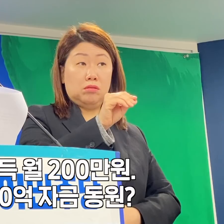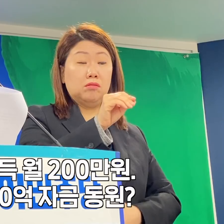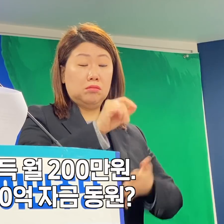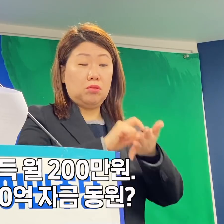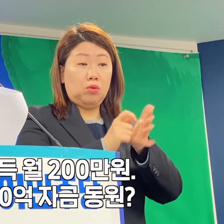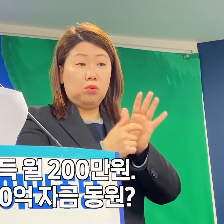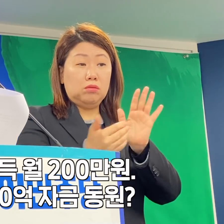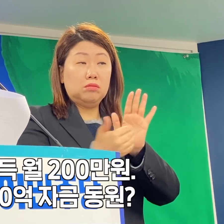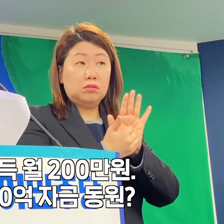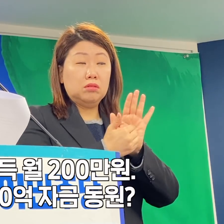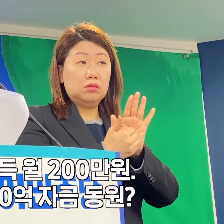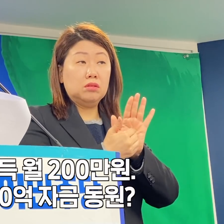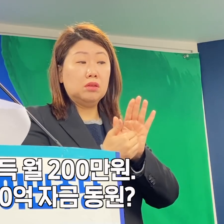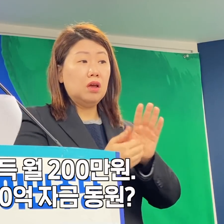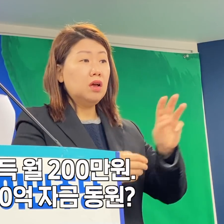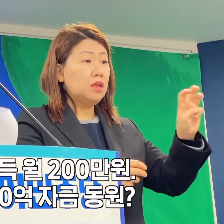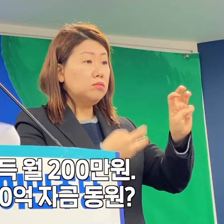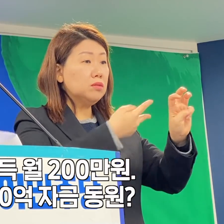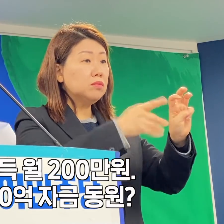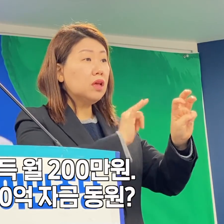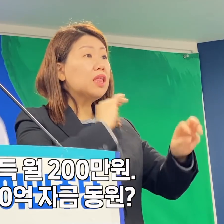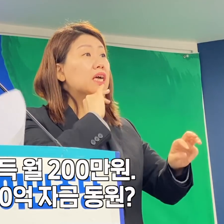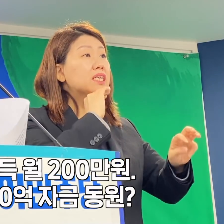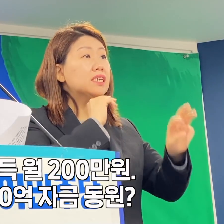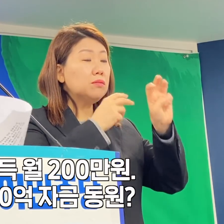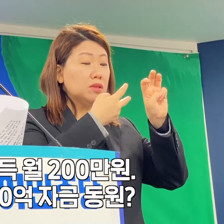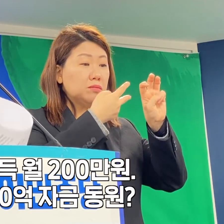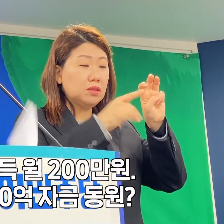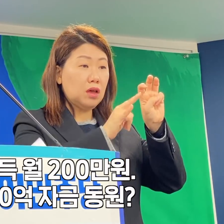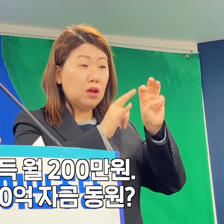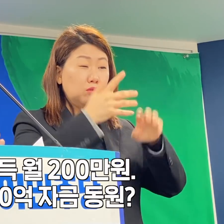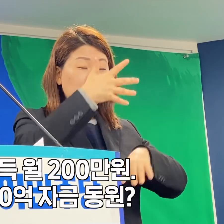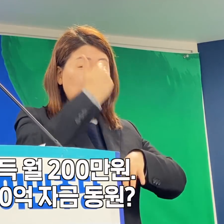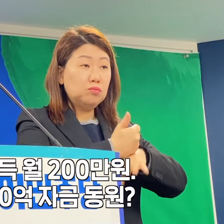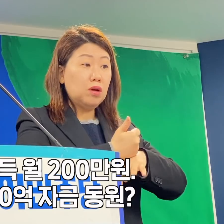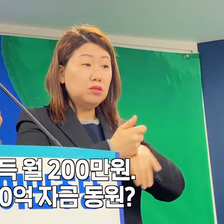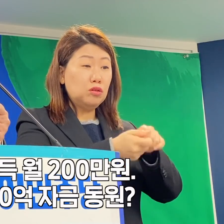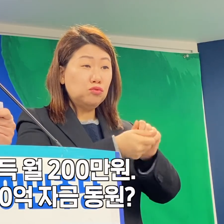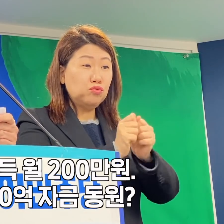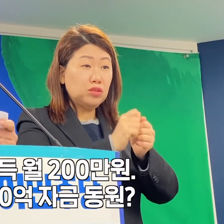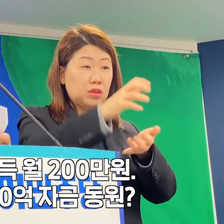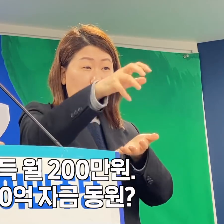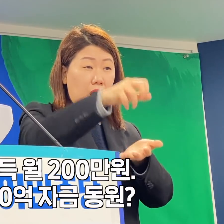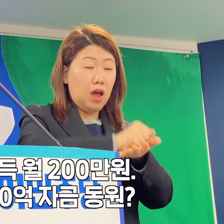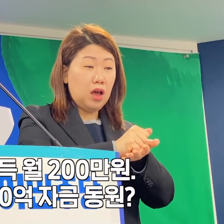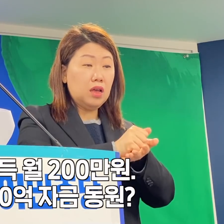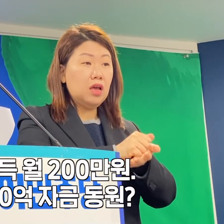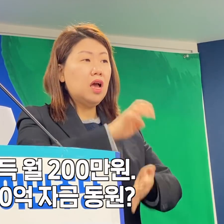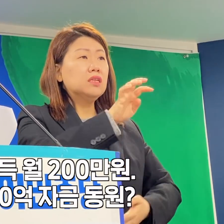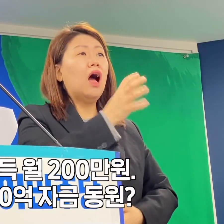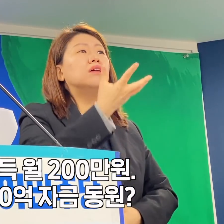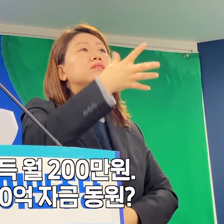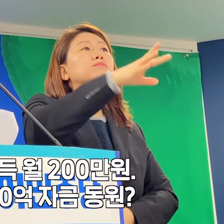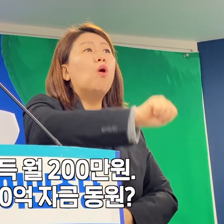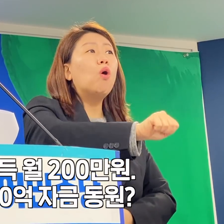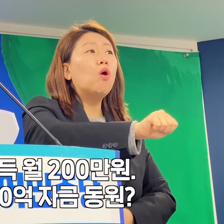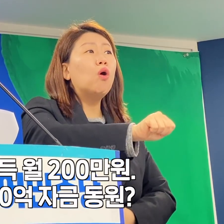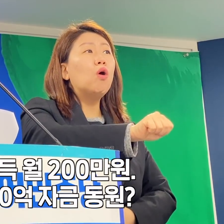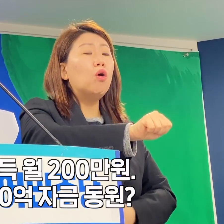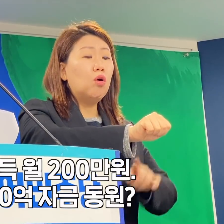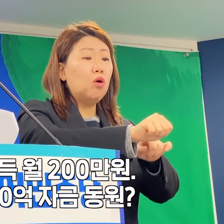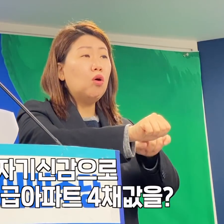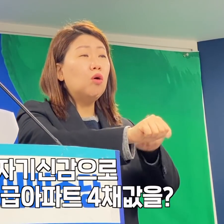상당에 불과한데 30대 후반에 주식 매수 자금 40억을 어디서